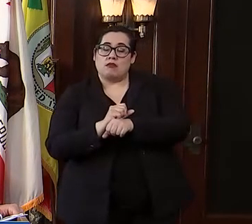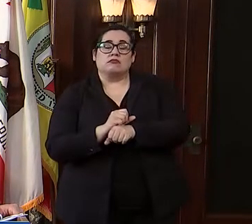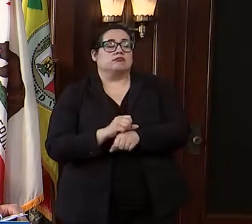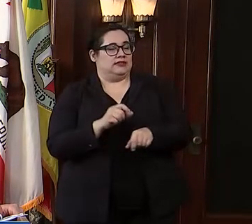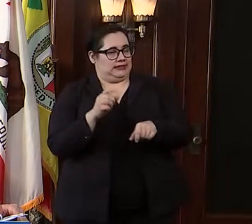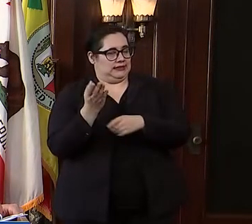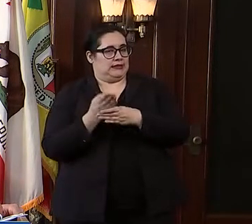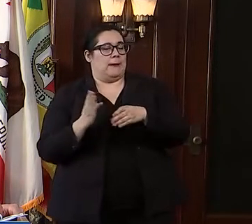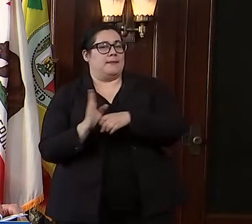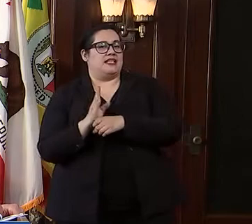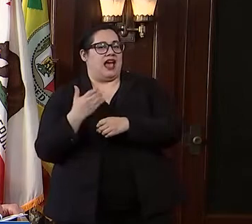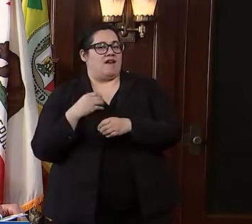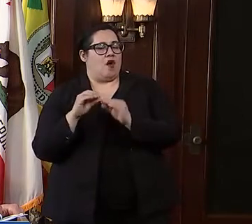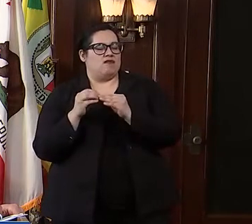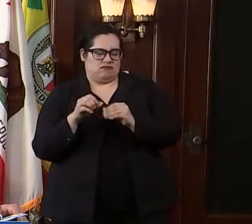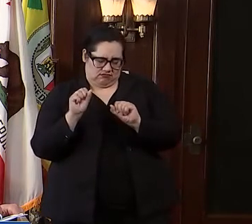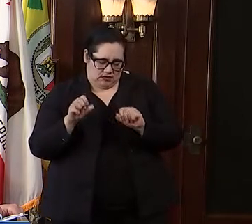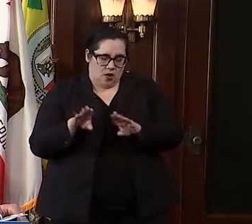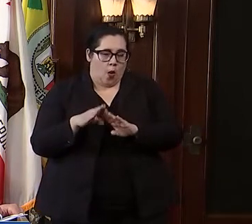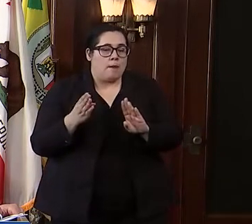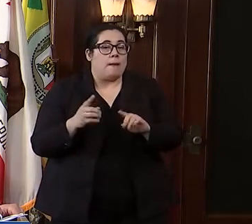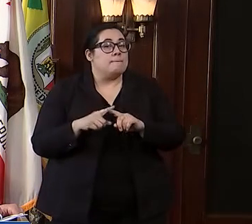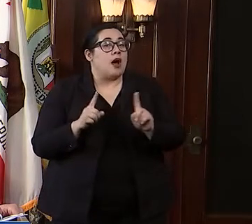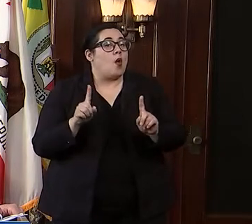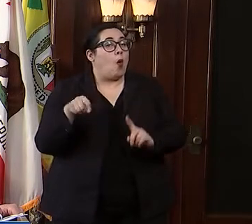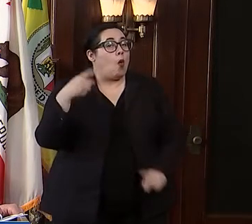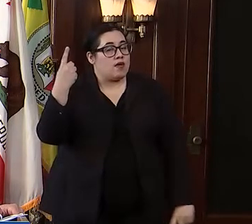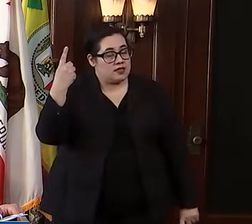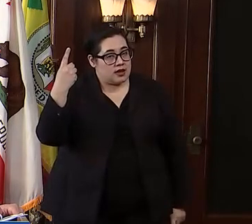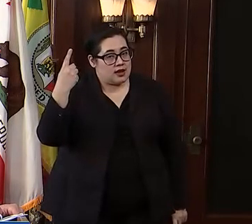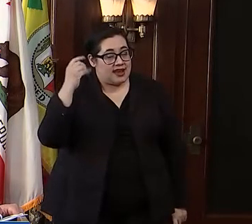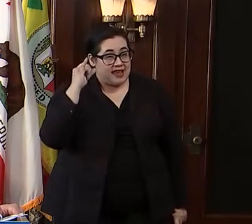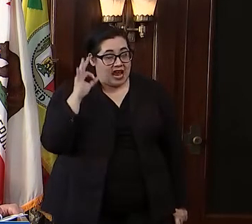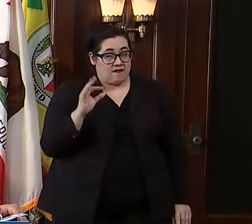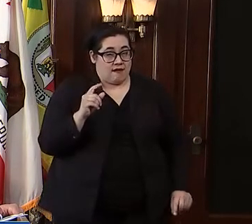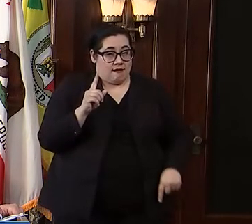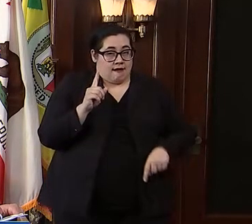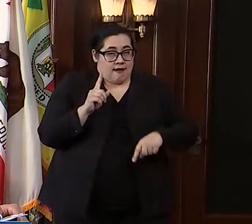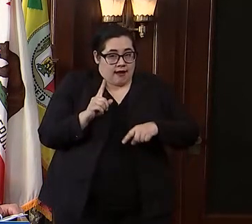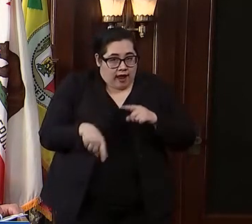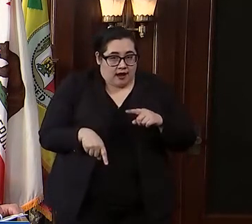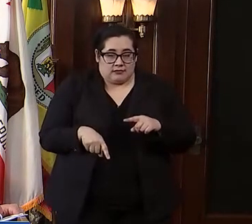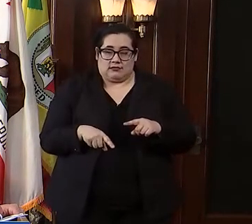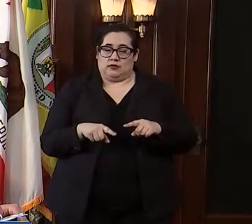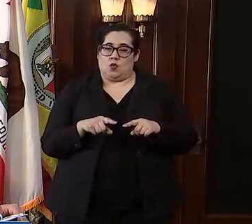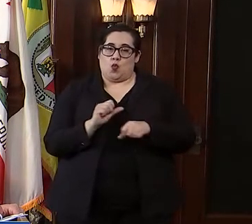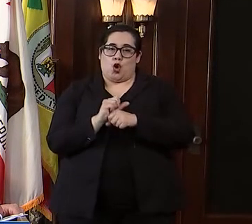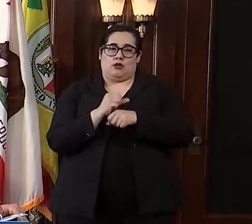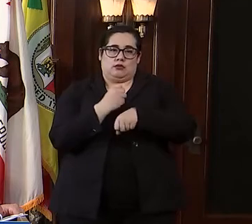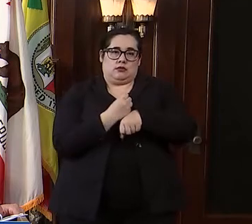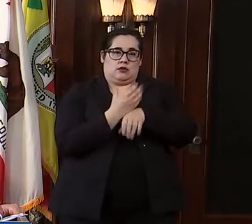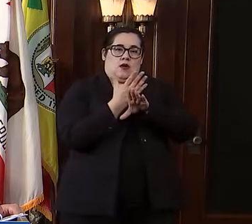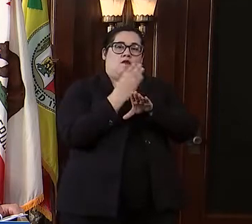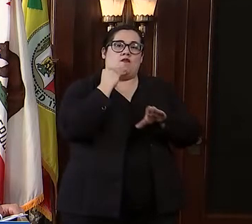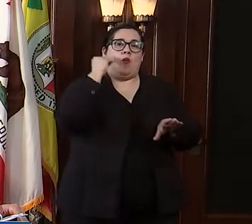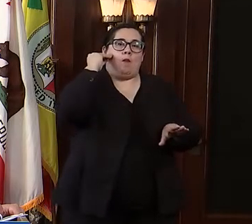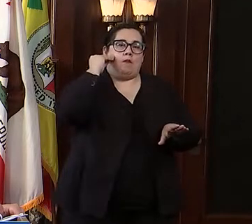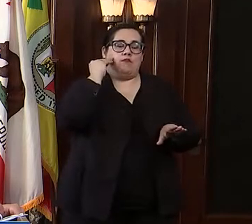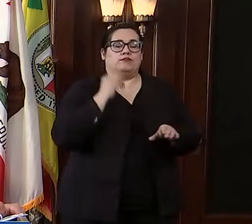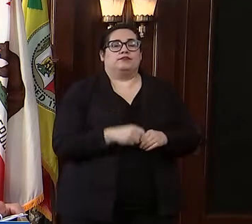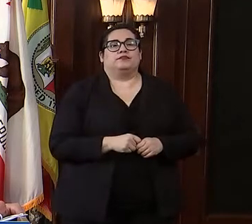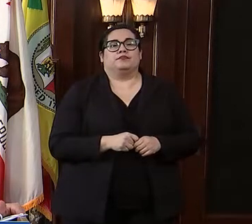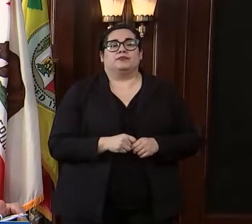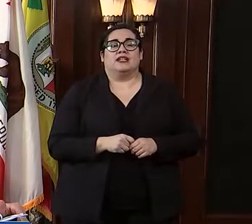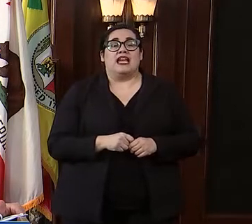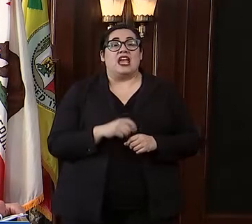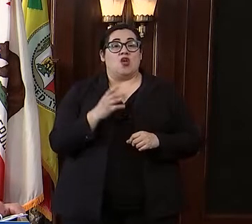Negocios con oficinas pueden abrir de nuevo, pero solamente si no es posible el teletrabajo.